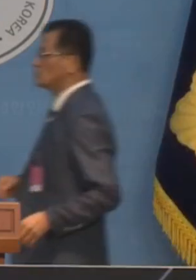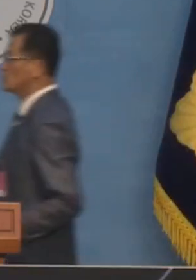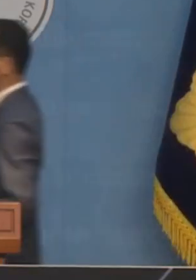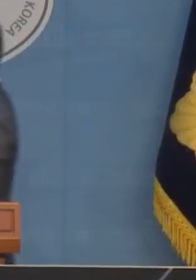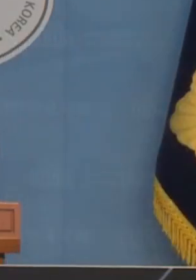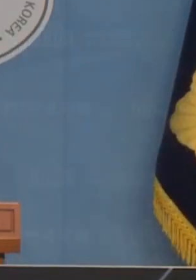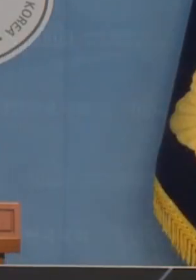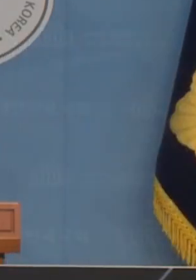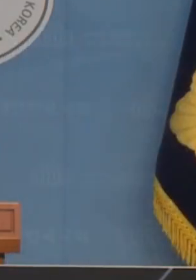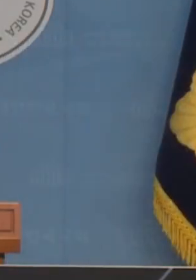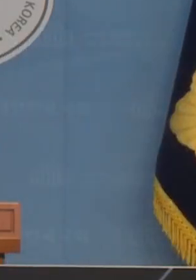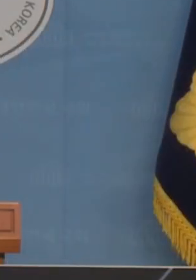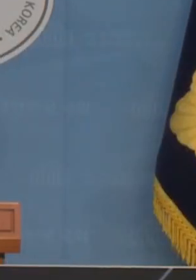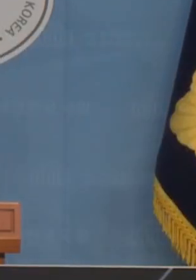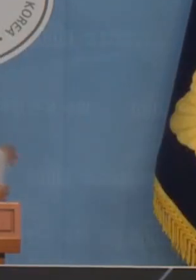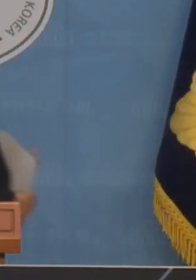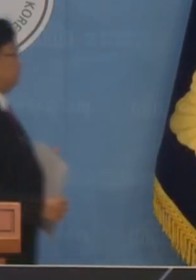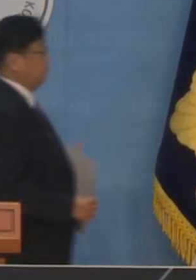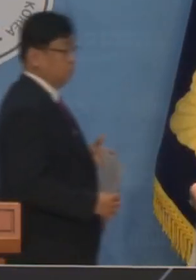수 있습니까?